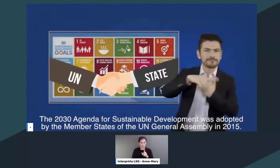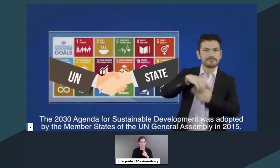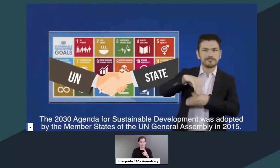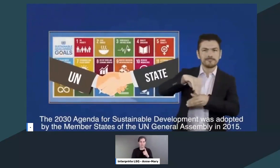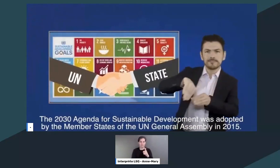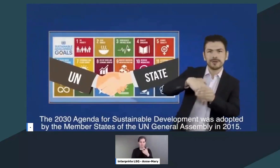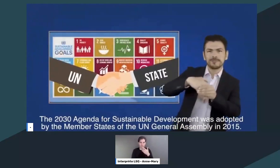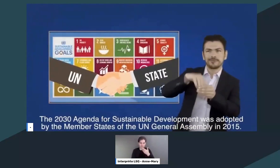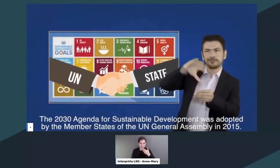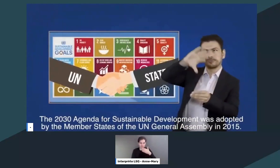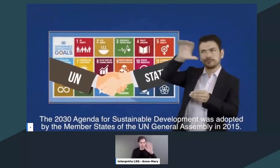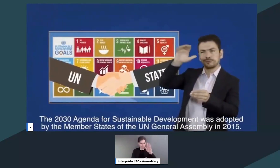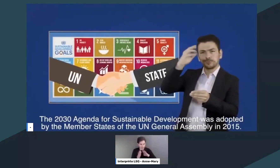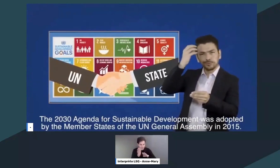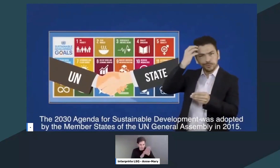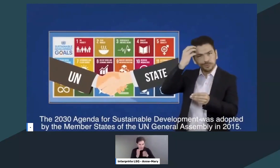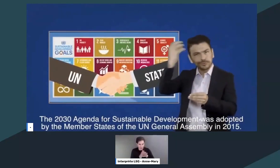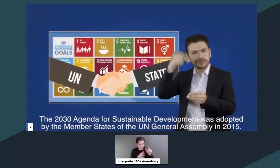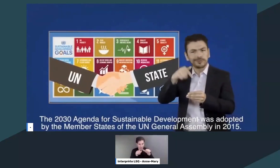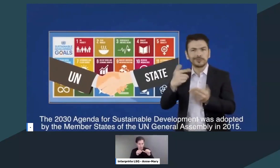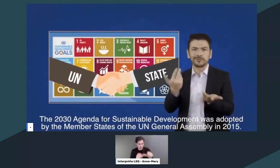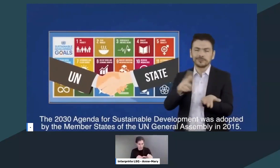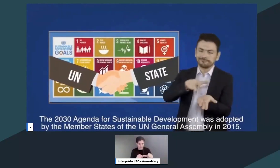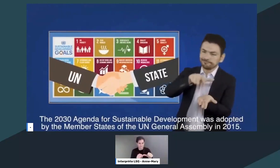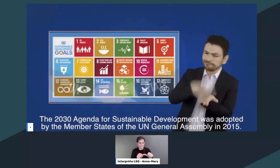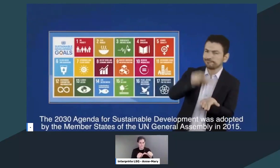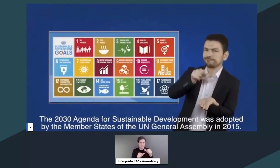gros document qui contient 5 sections.